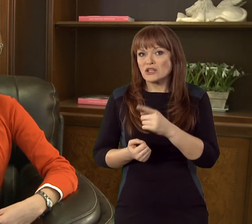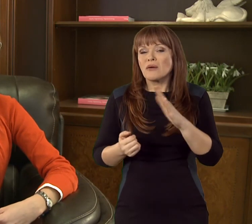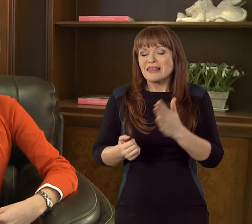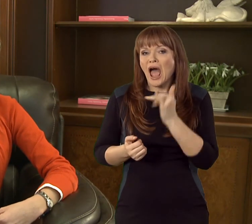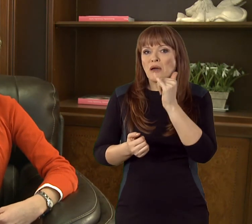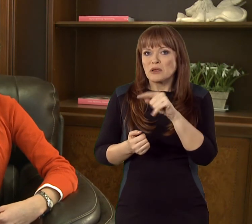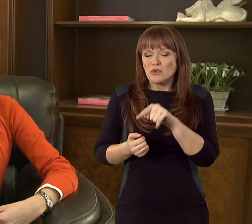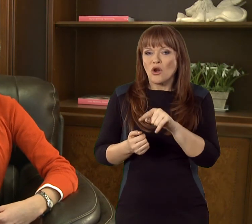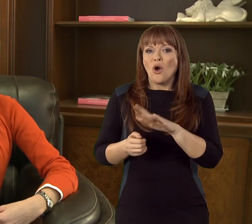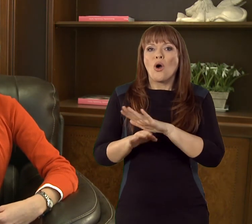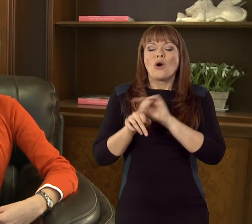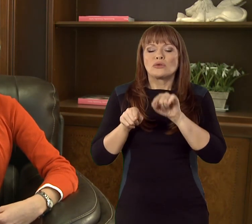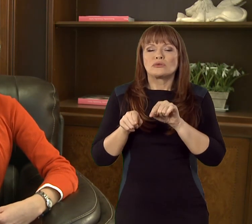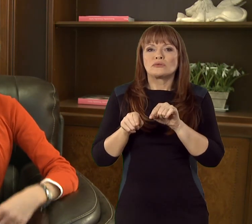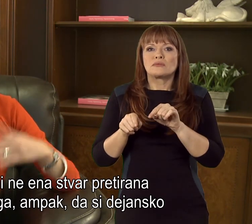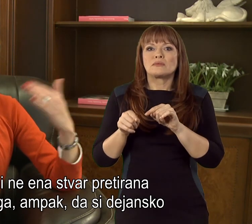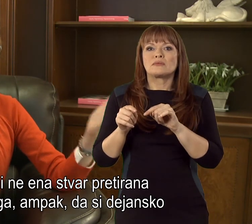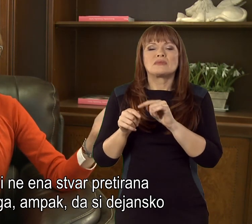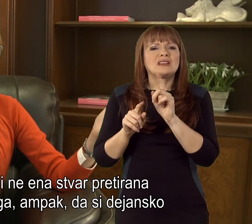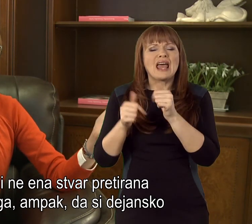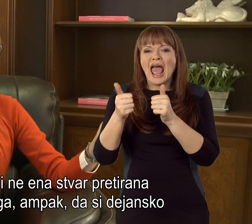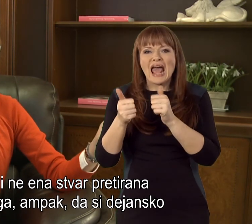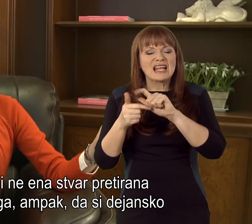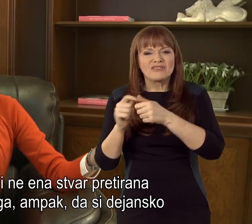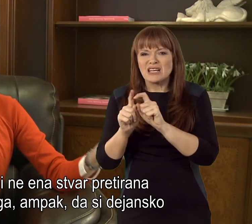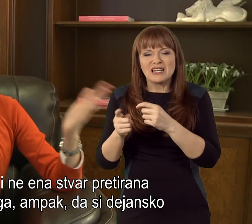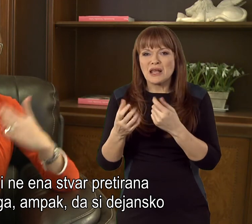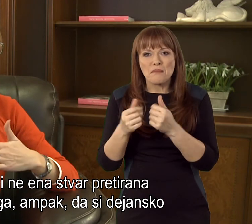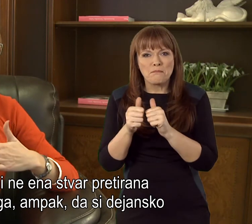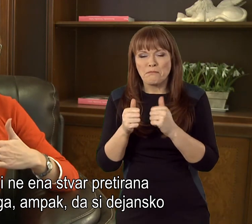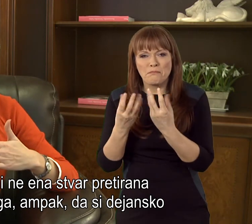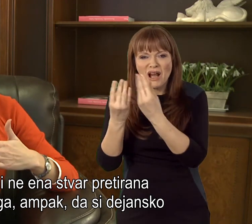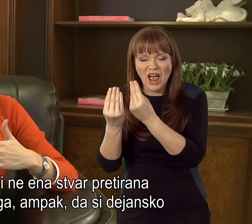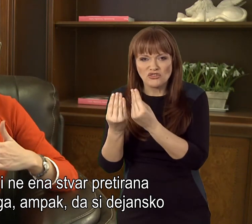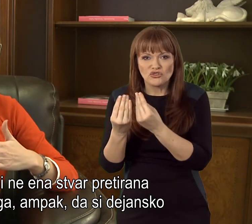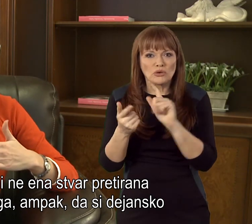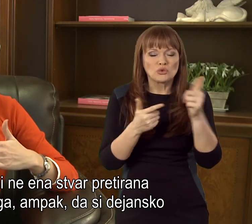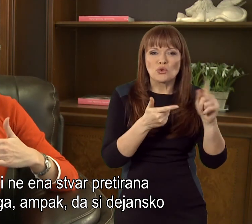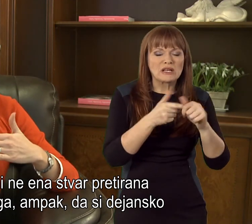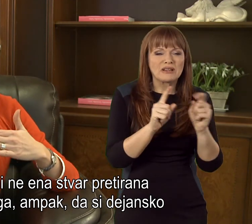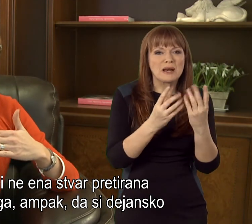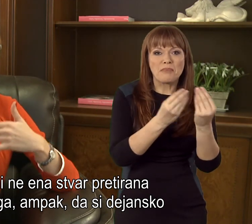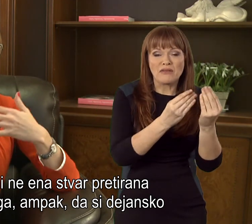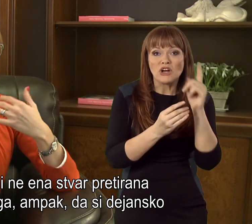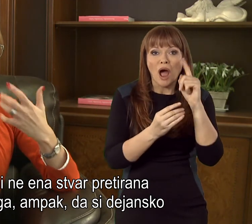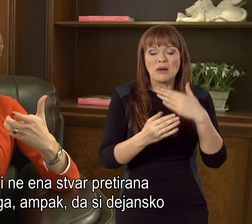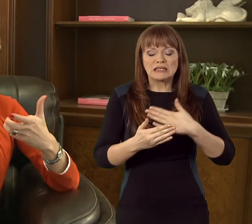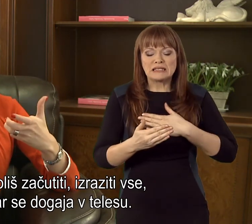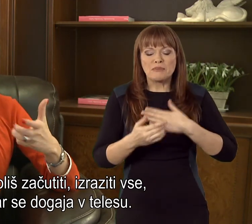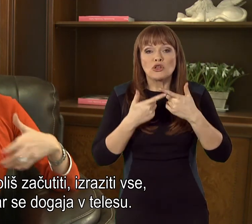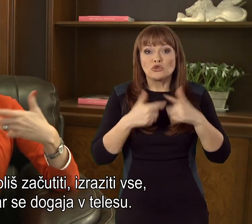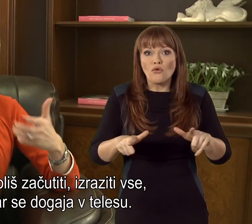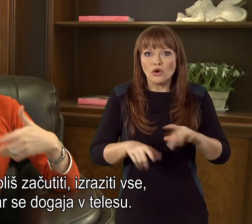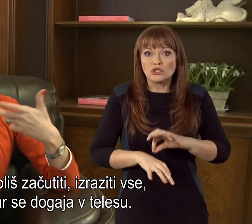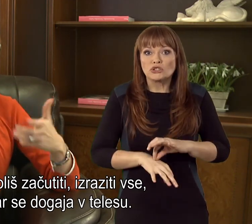bila plejada vsega. Da ni ne ene stvari pretirane, ne druge stvari pretirane, ampak da si dovoliš